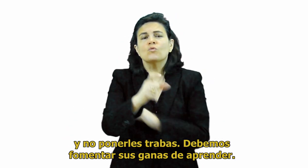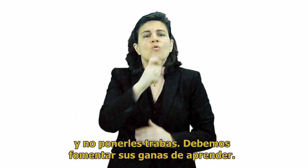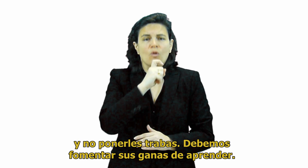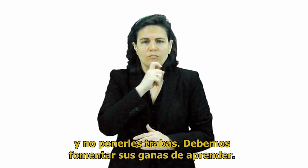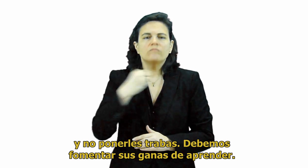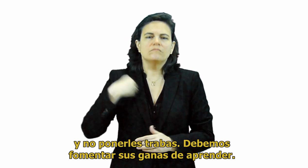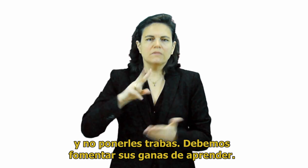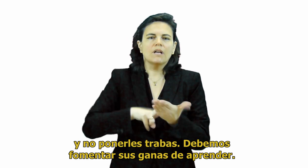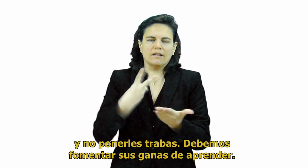trabas.